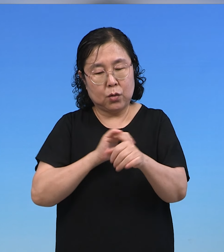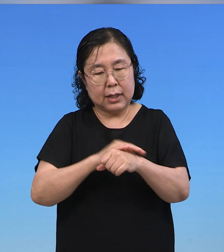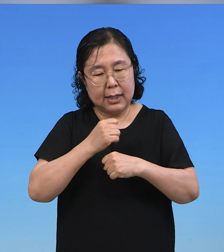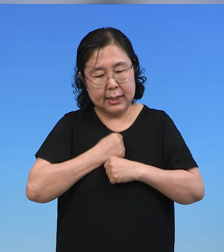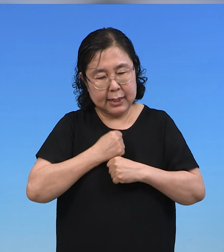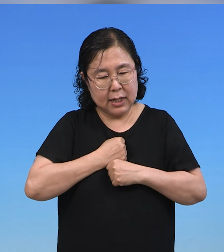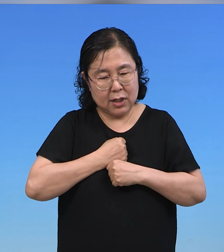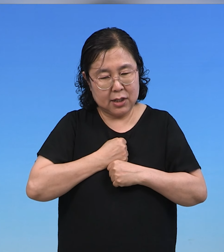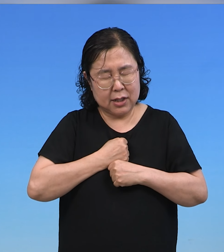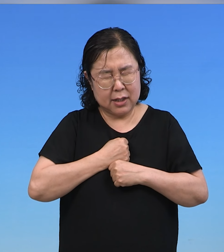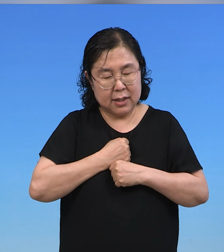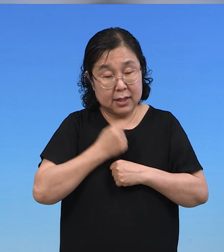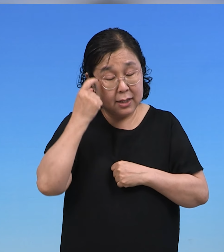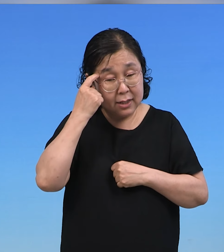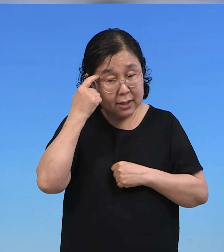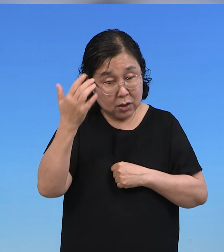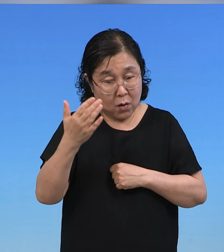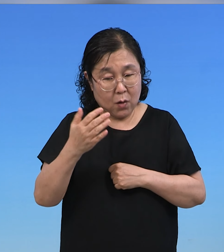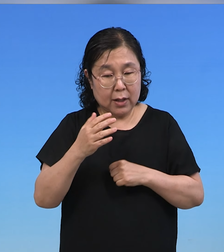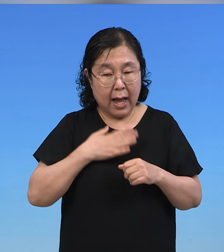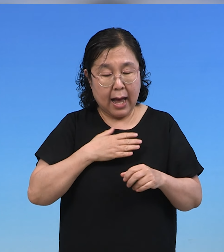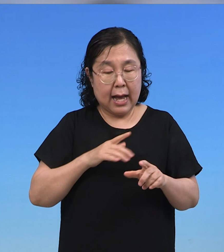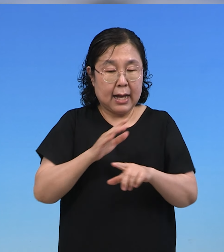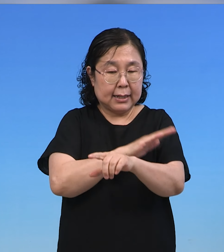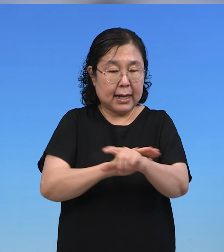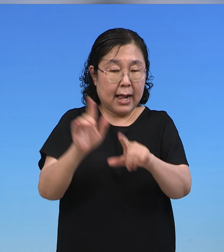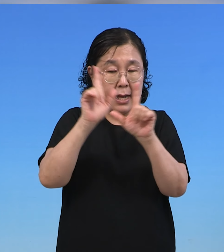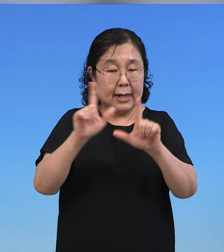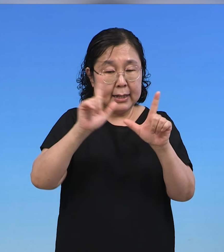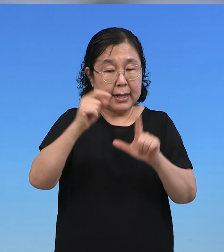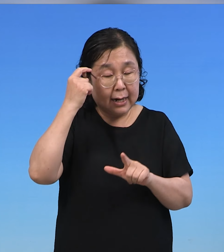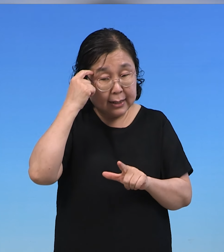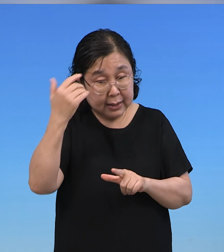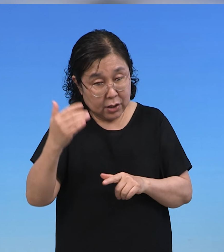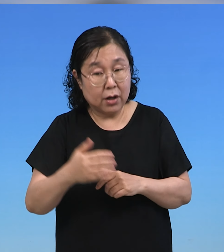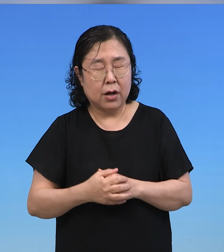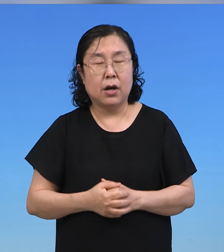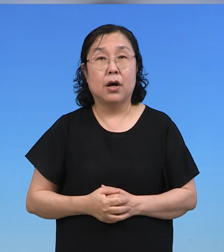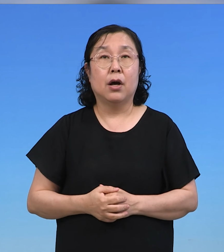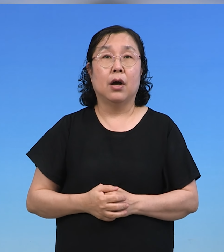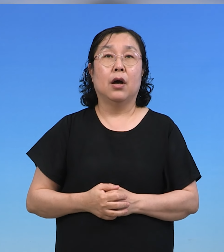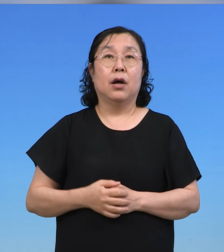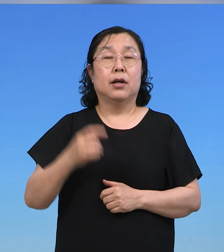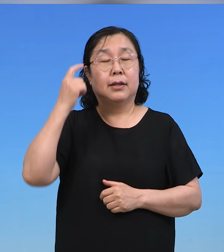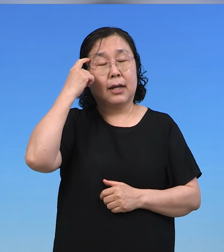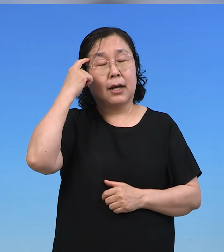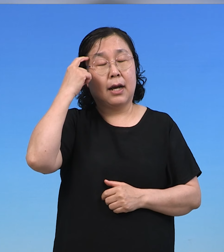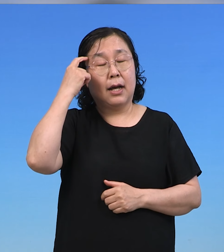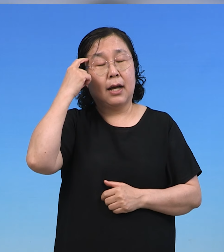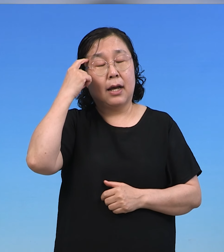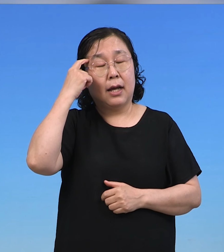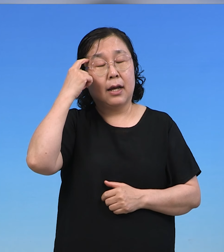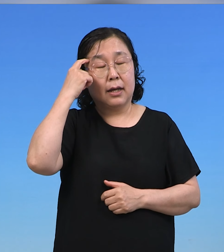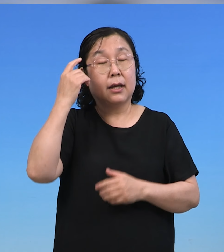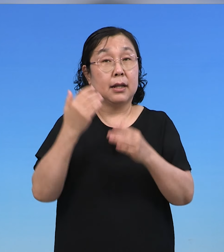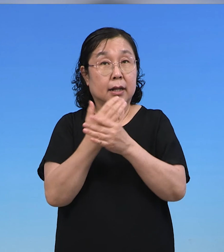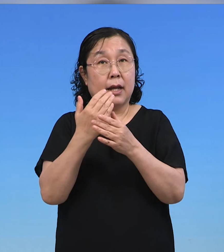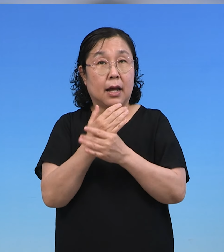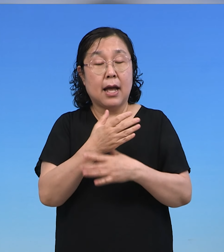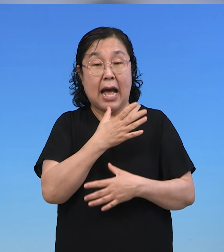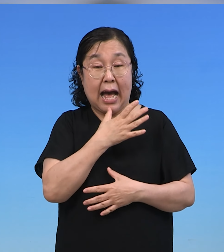지켰지에? 이만하면 내 잘 살았지에? 사실 여기까지는 제가 늘 기억이 나는 거라서